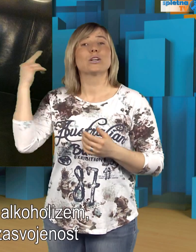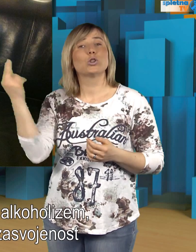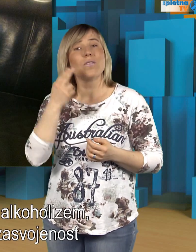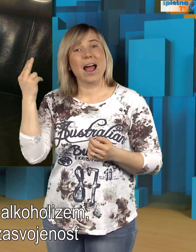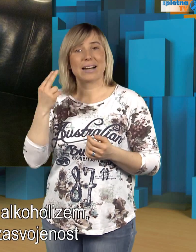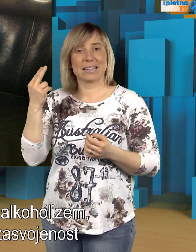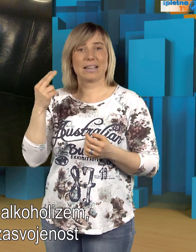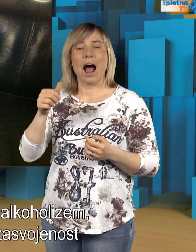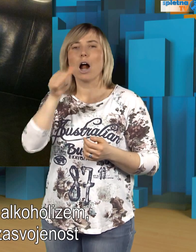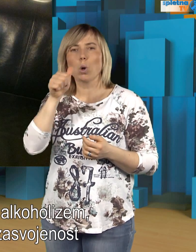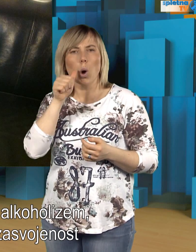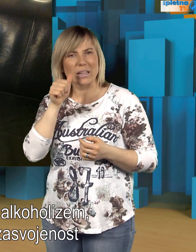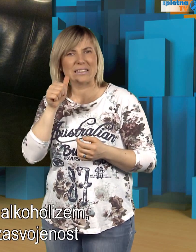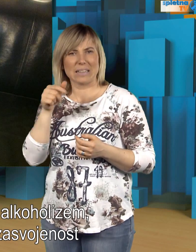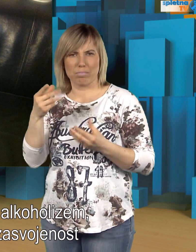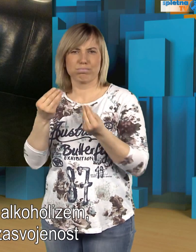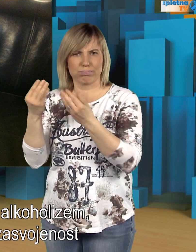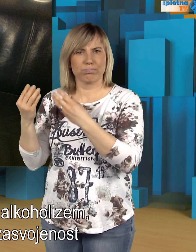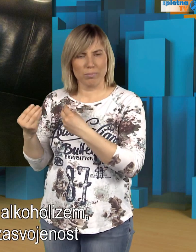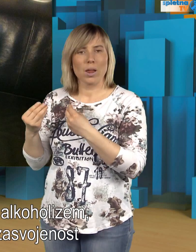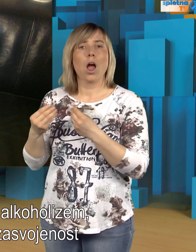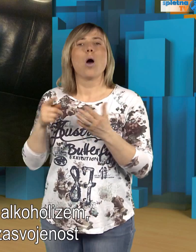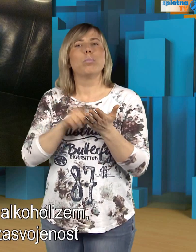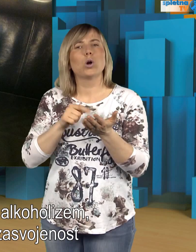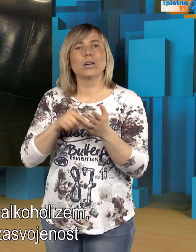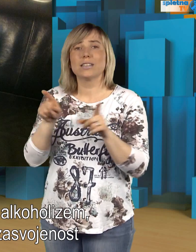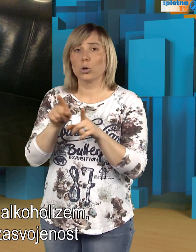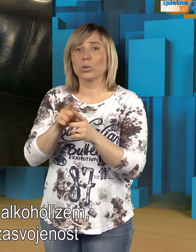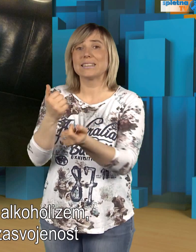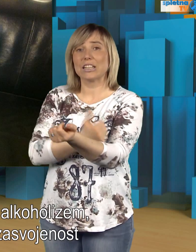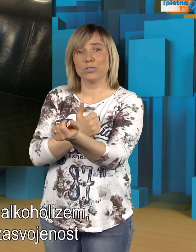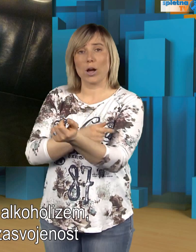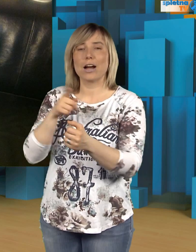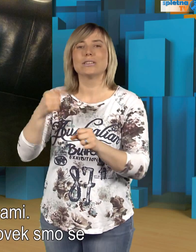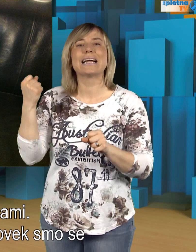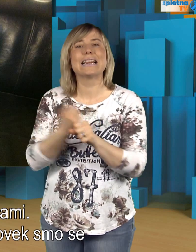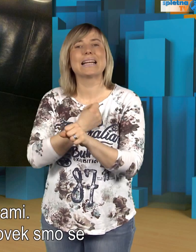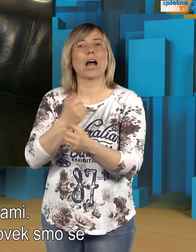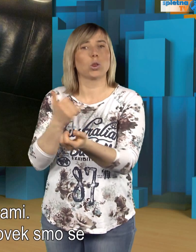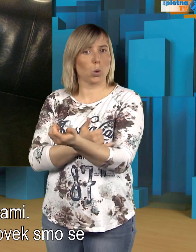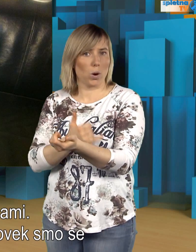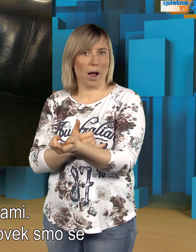V Sloveniji prednjači alkoholizem, pogosta pa je tudi zasvojenost s trdimi drogami.